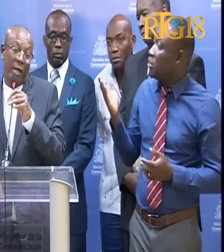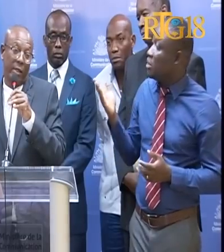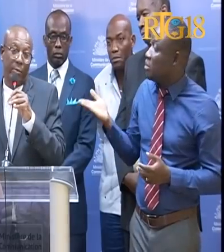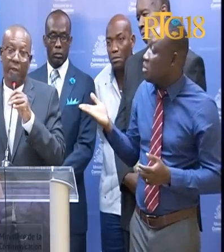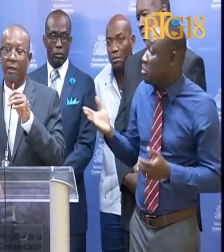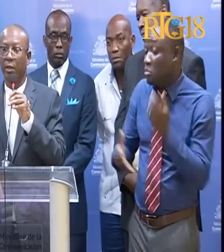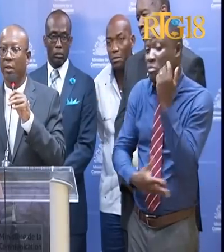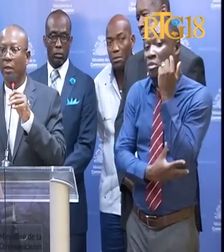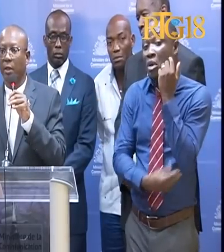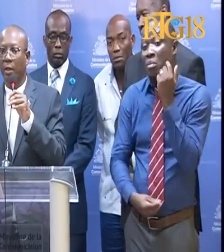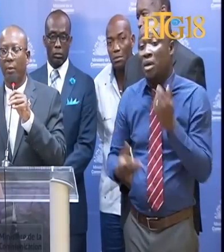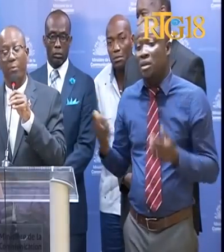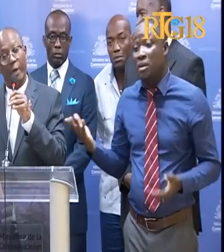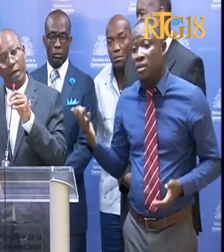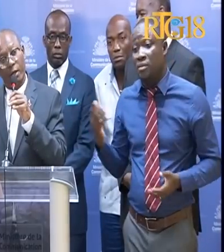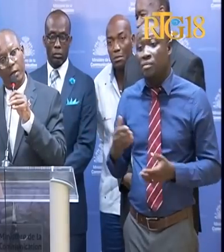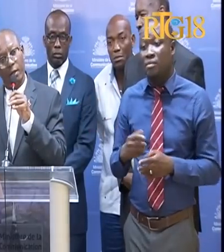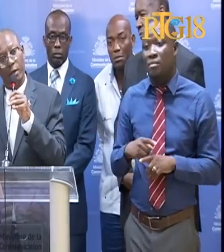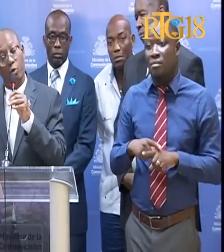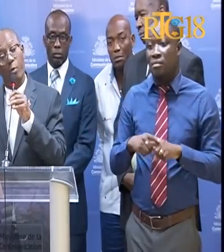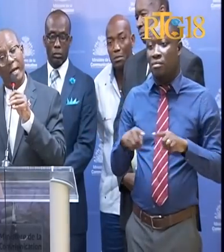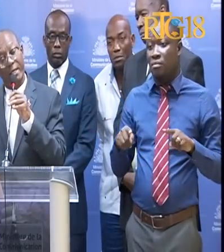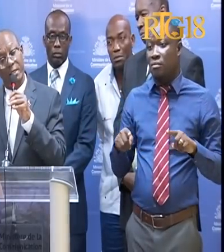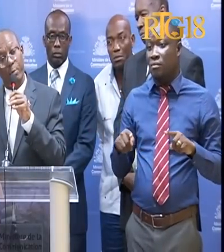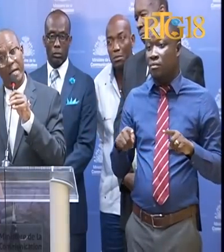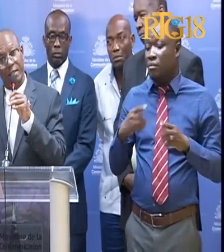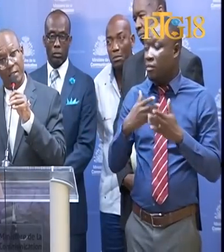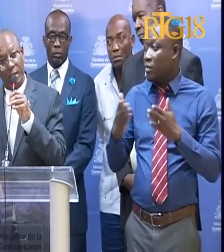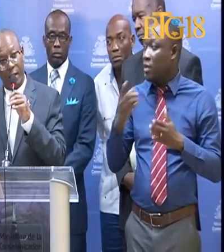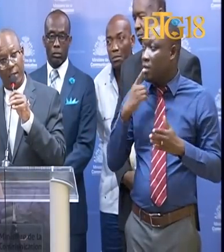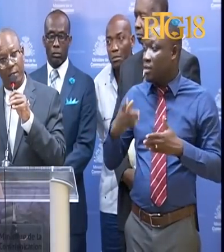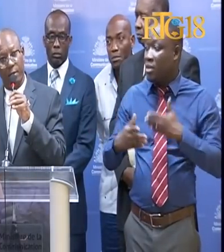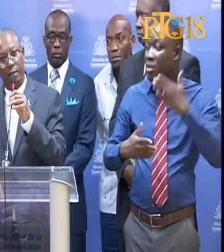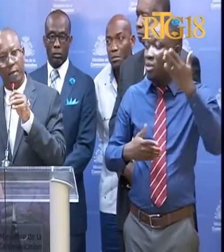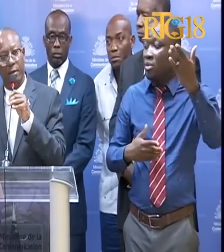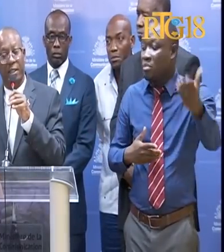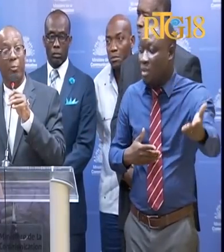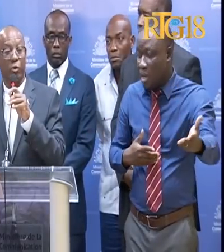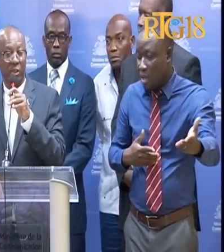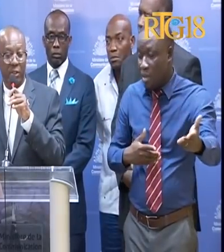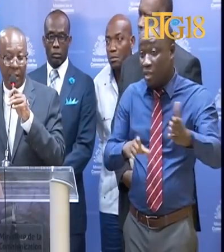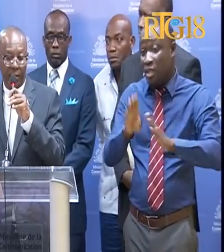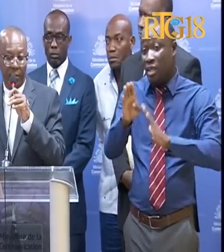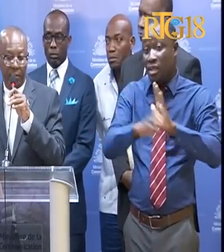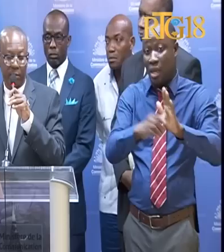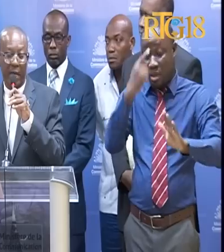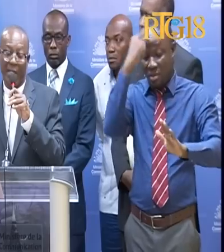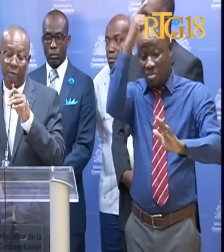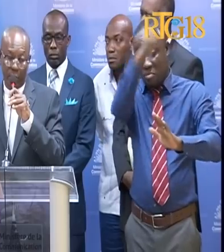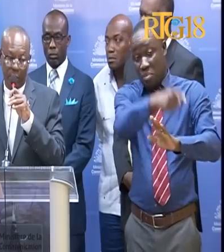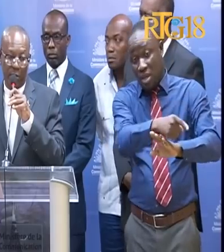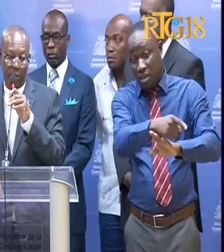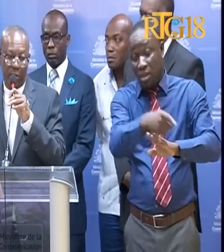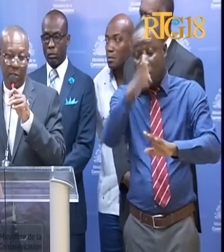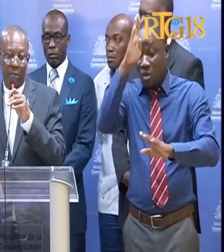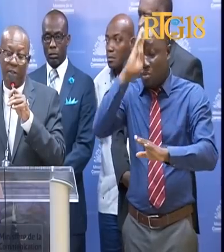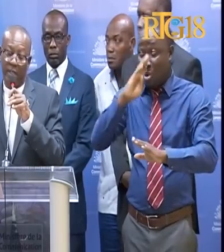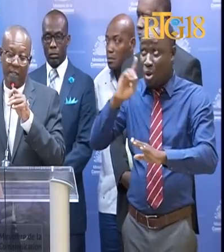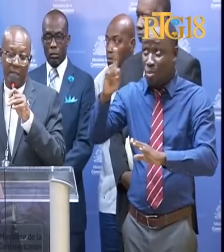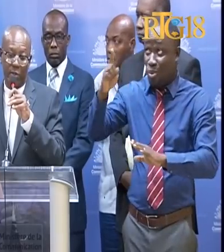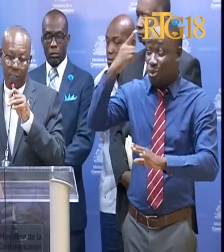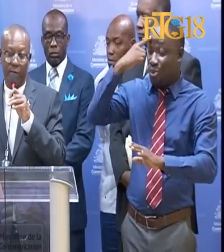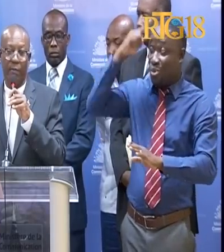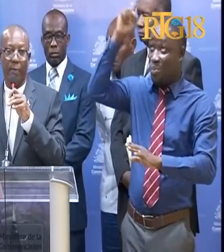ils se malgré mieux. Mais, il but qui dit que les que de giocare par sarices, c-ce ?